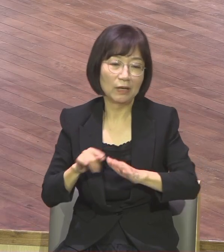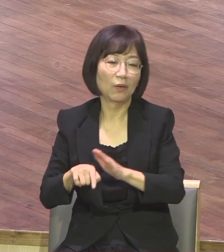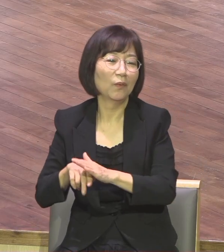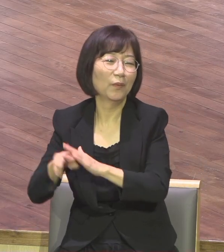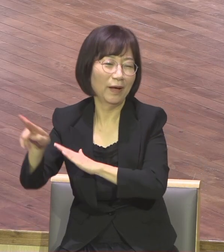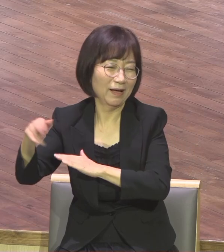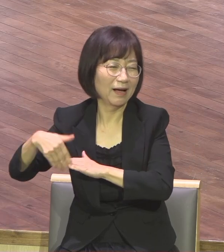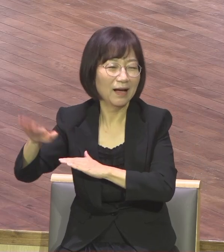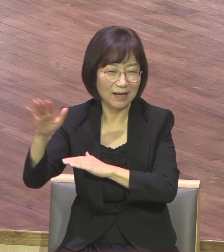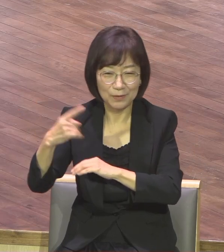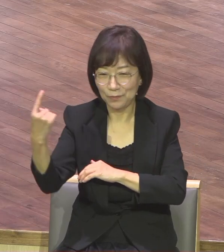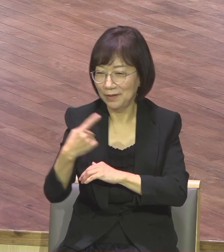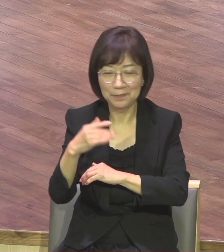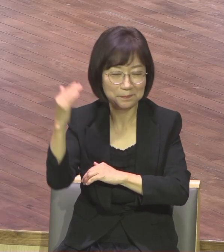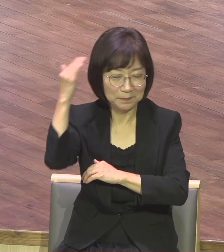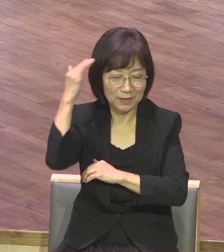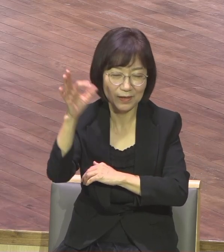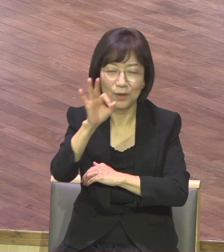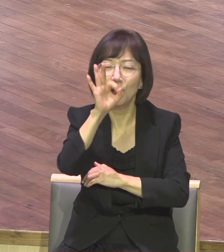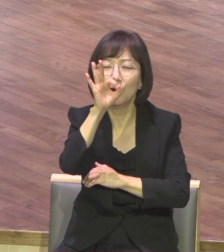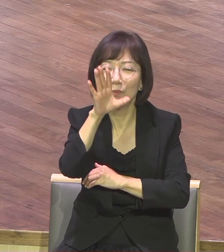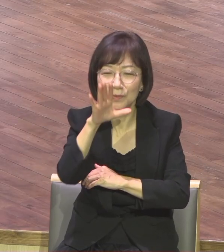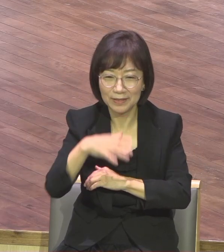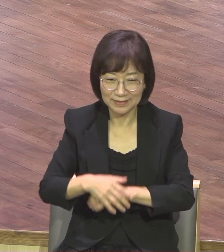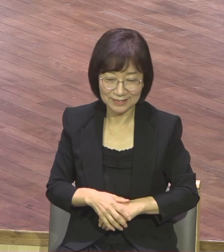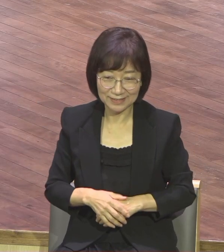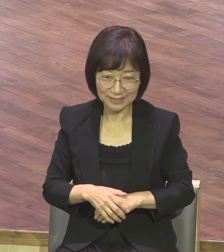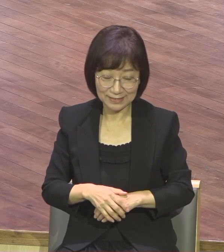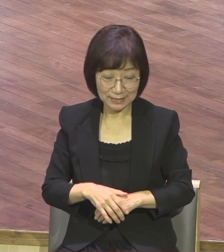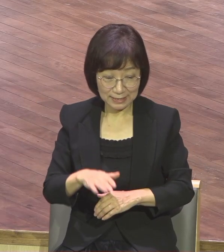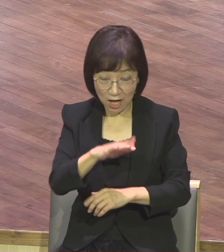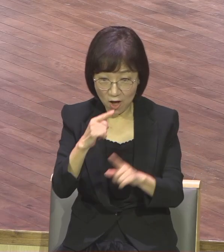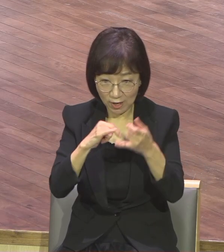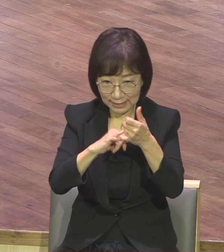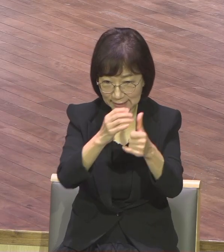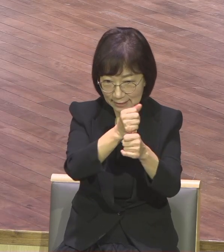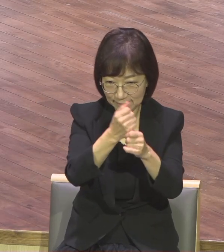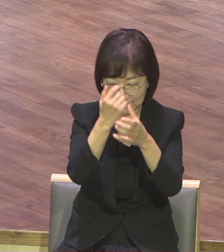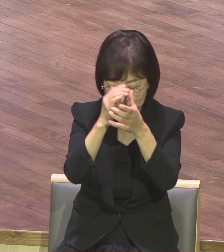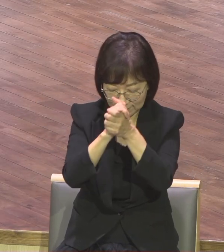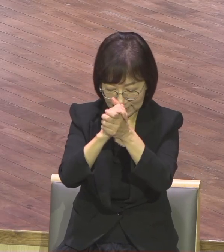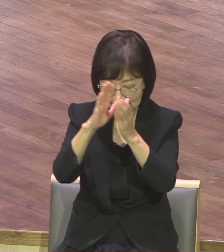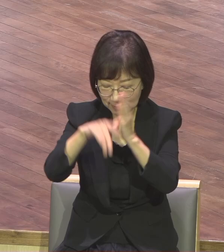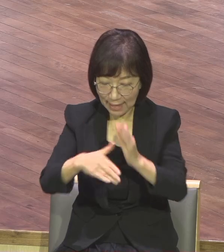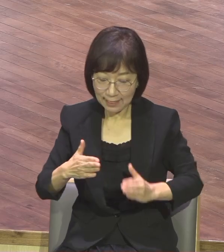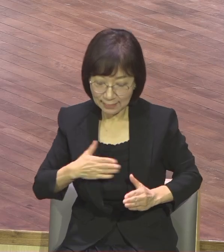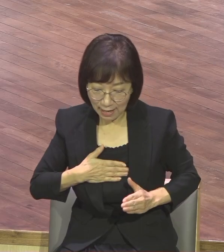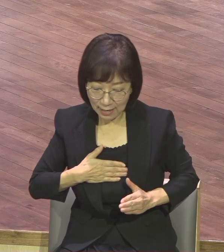여러분이 나가게 되면 나와 교회와 현장을 재창조하는